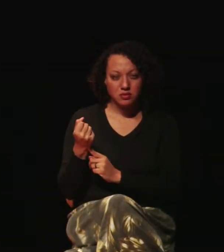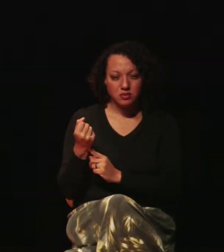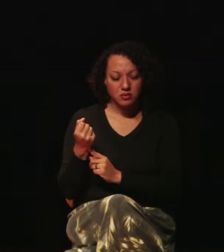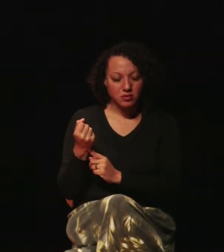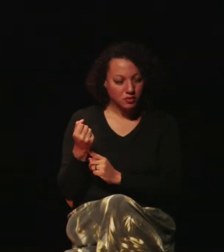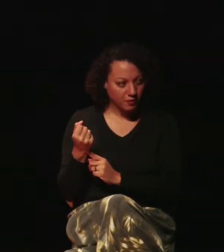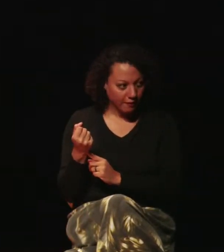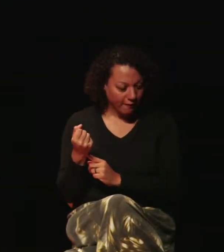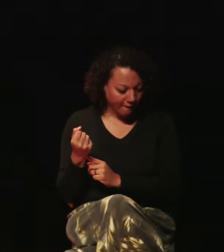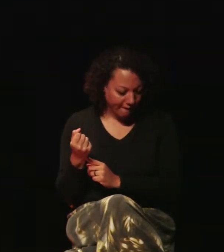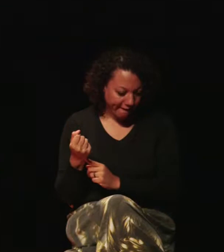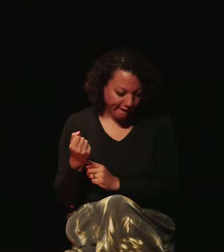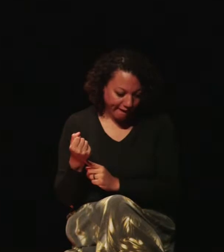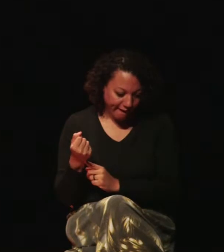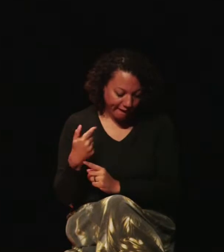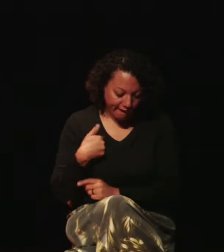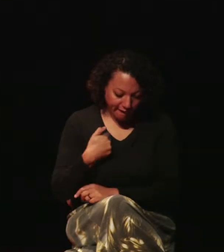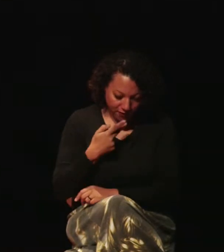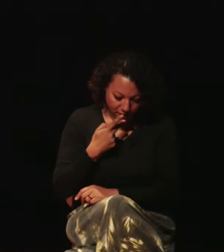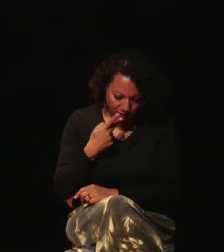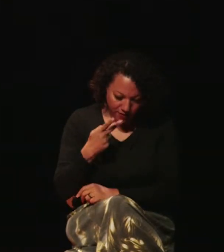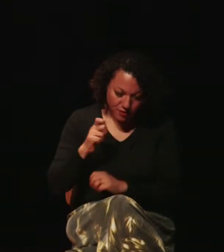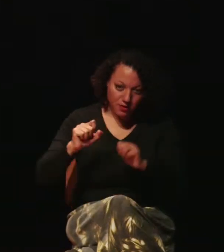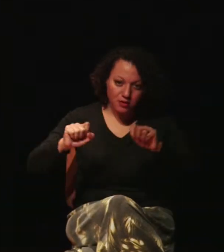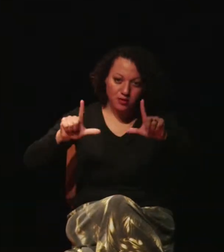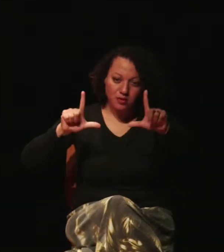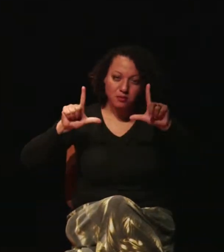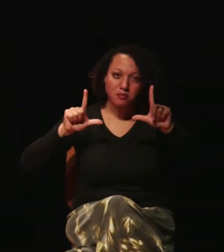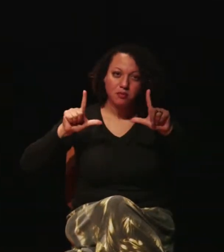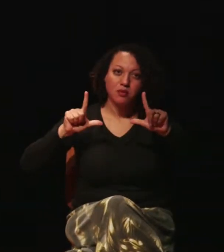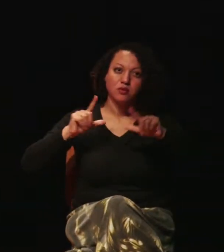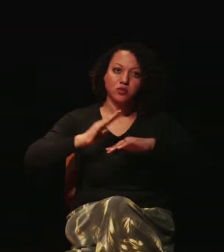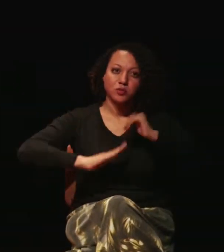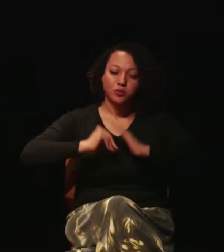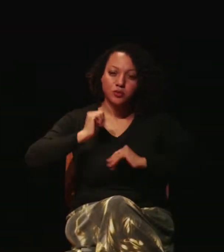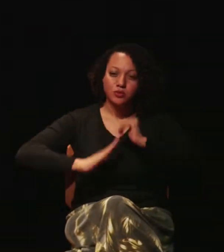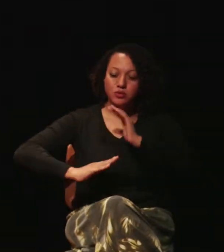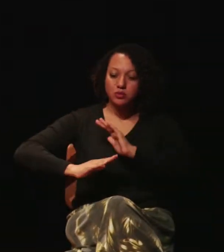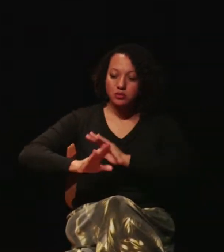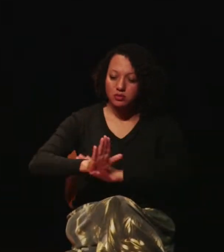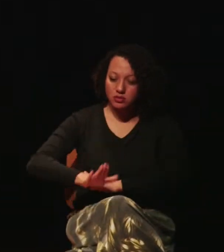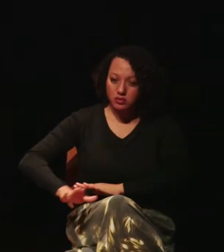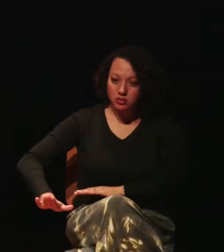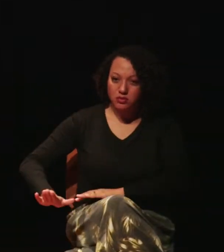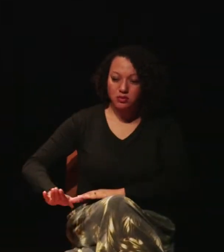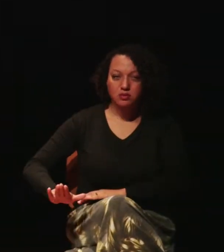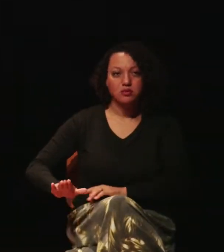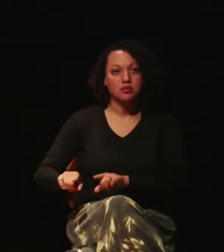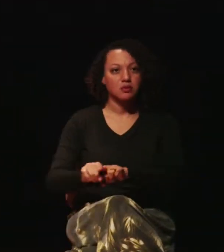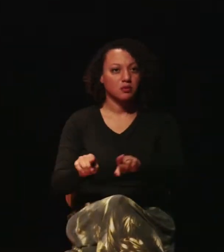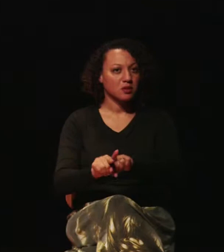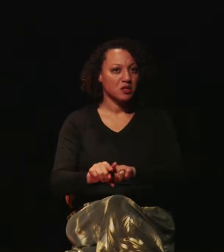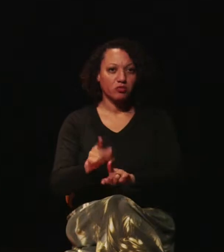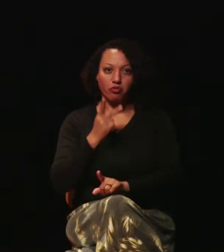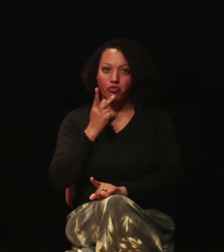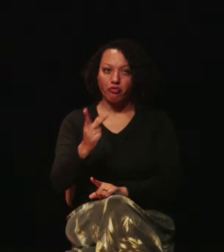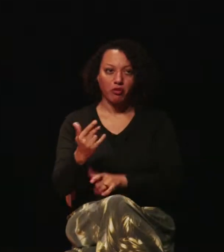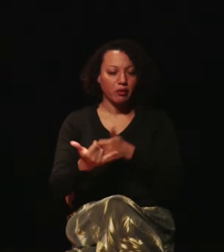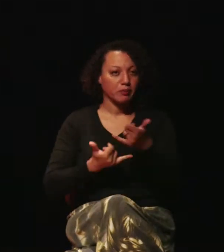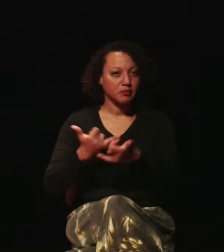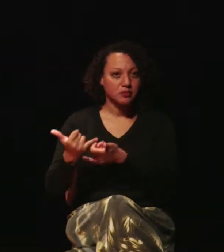nell'arte. Sì, non voglio parlare di immagini produzite per le crianze, no? Non voglio parlare di